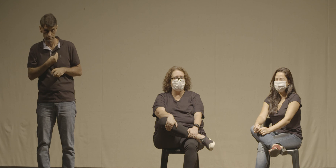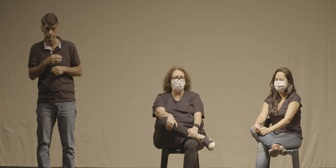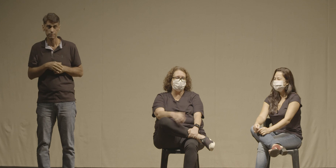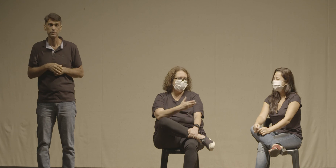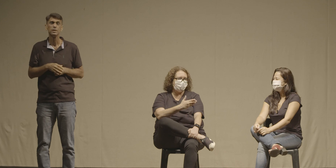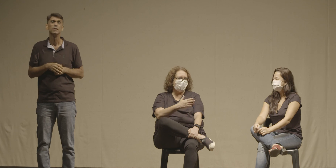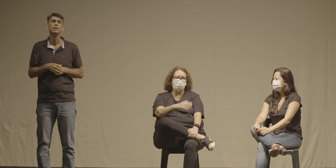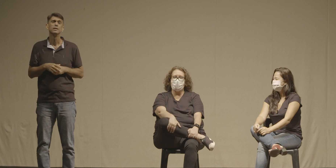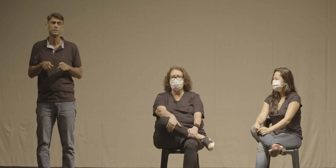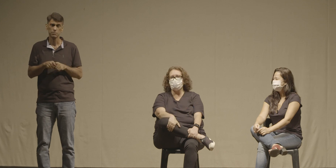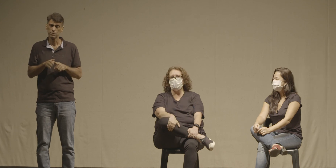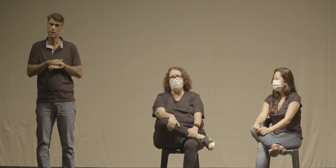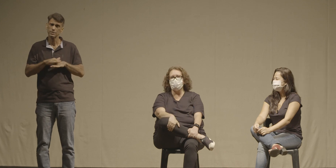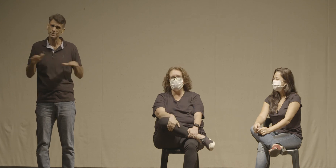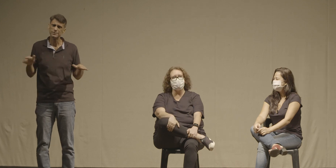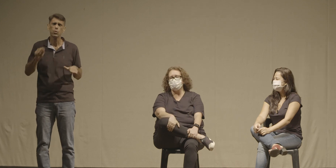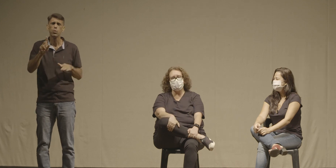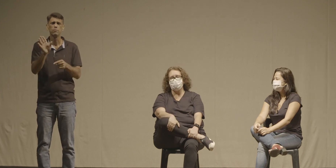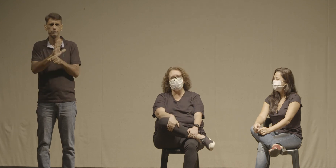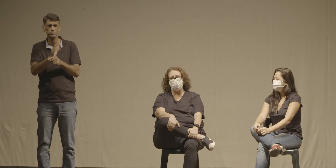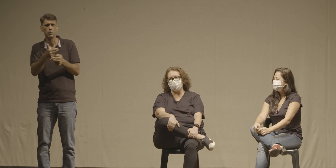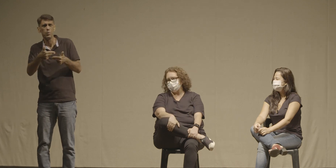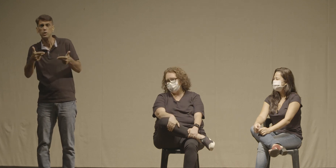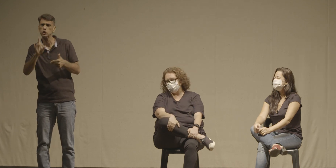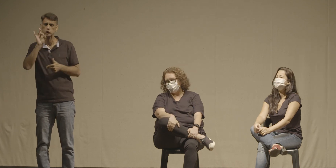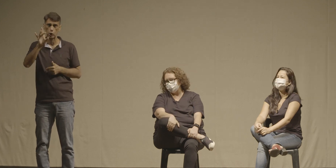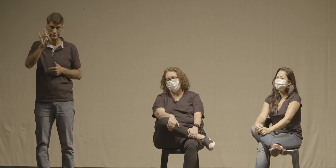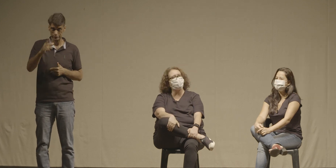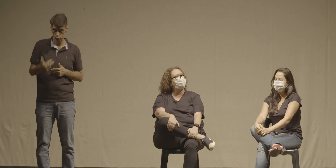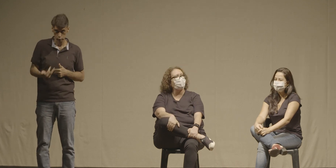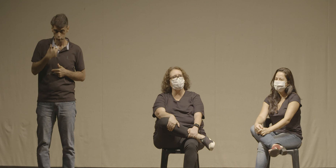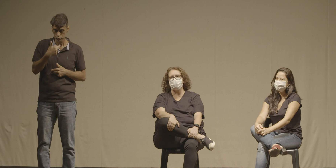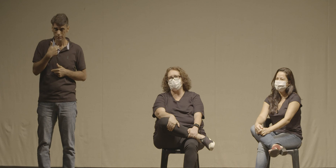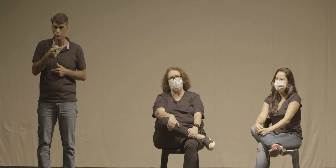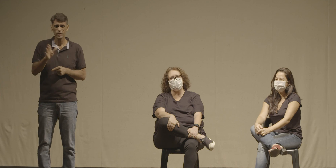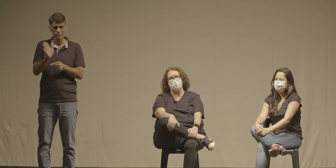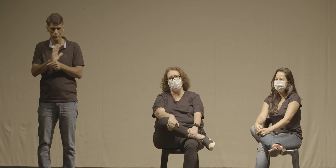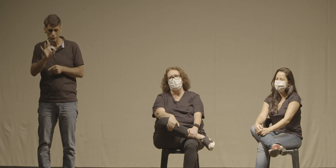e dizer que é isso, o audiovisual não se faz sozinho, não existe